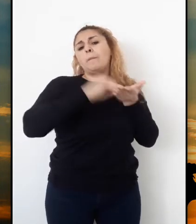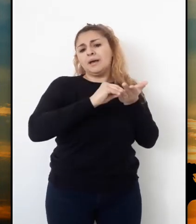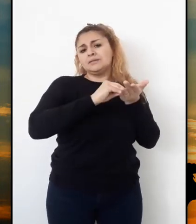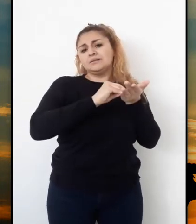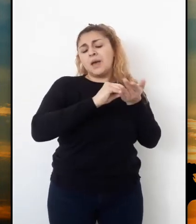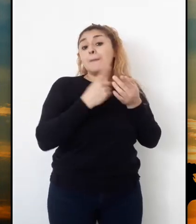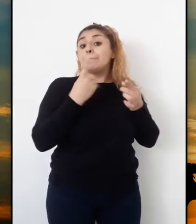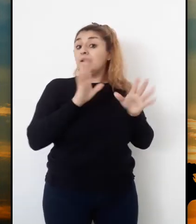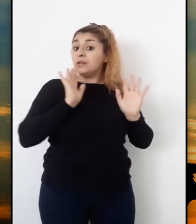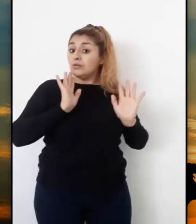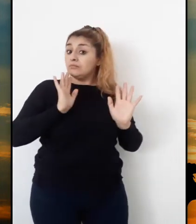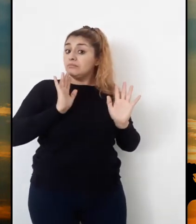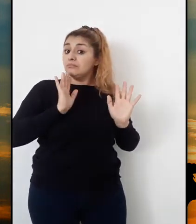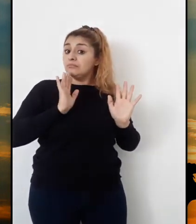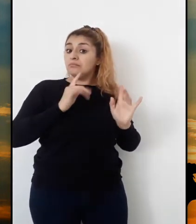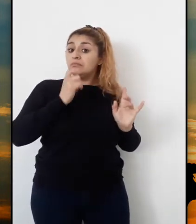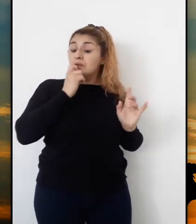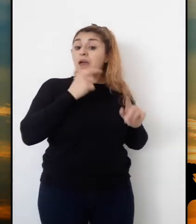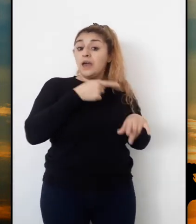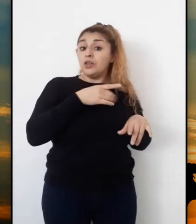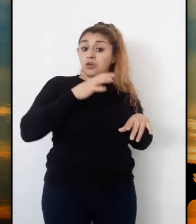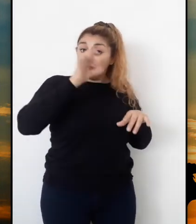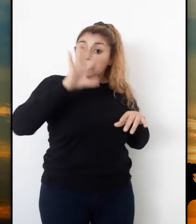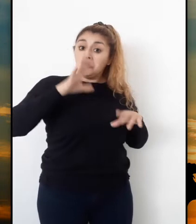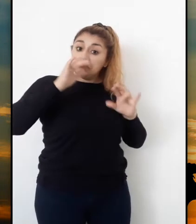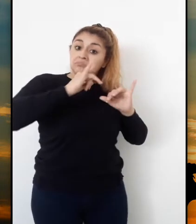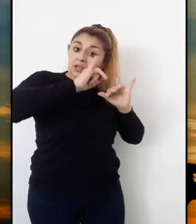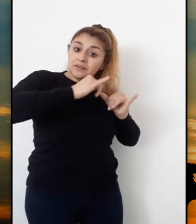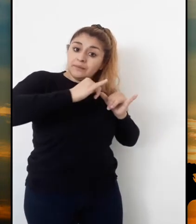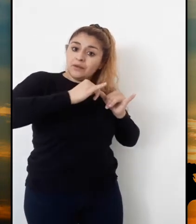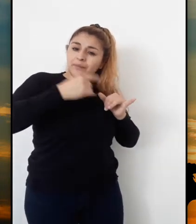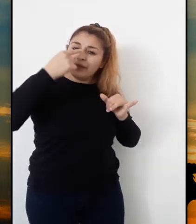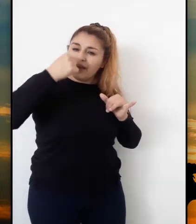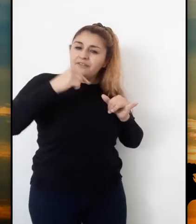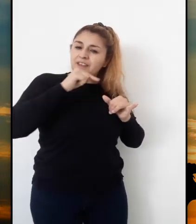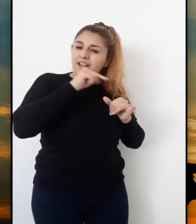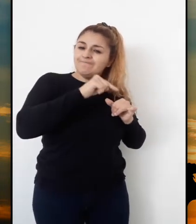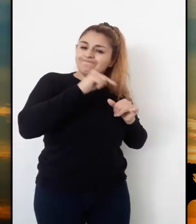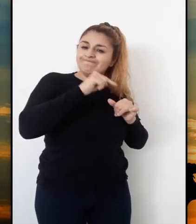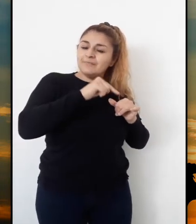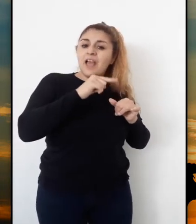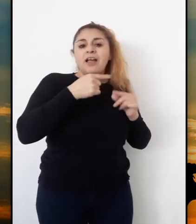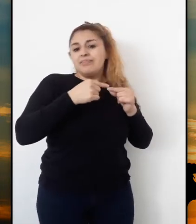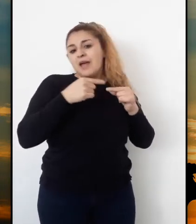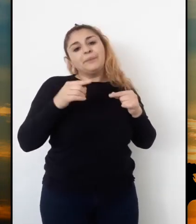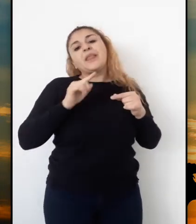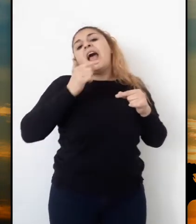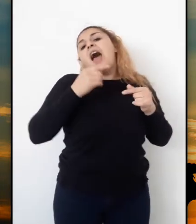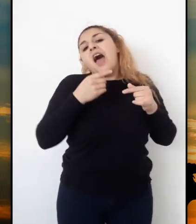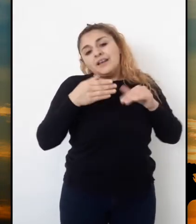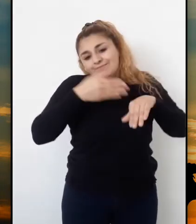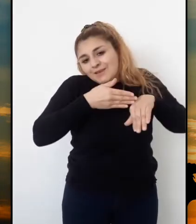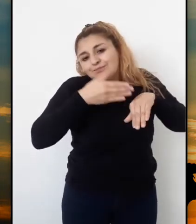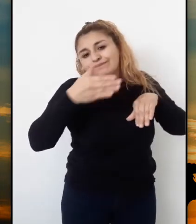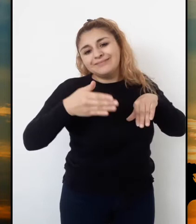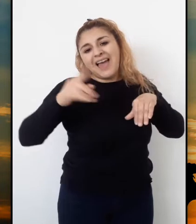mejor la muerte para él. Quelle sera ton attitude? ¿Cuál sería tu actitud? Si tu es à la